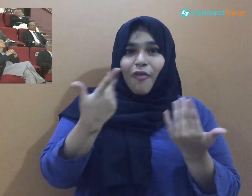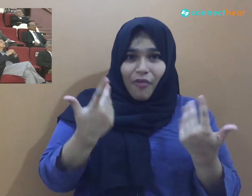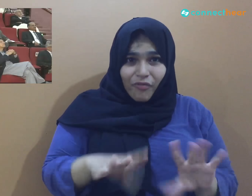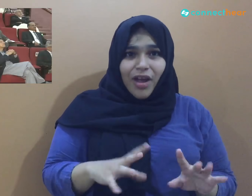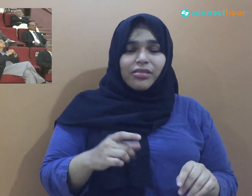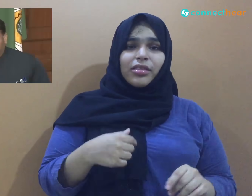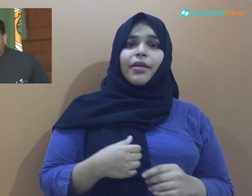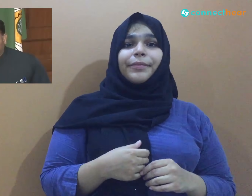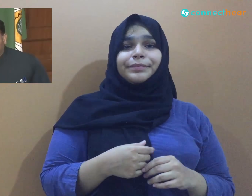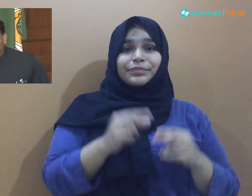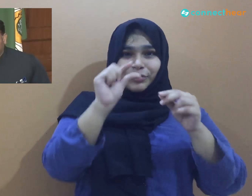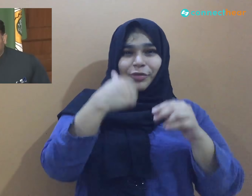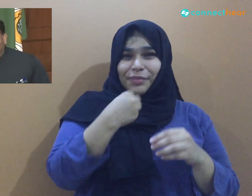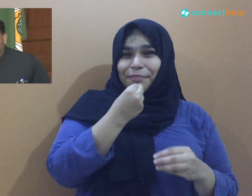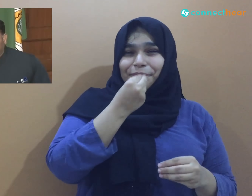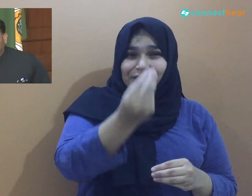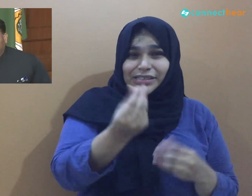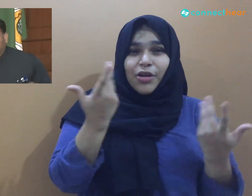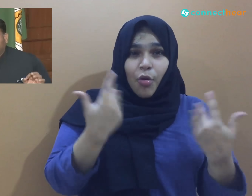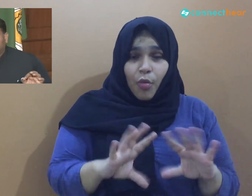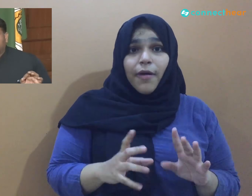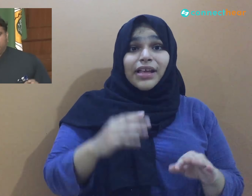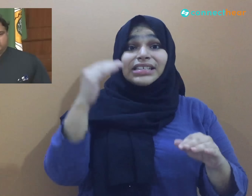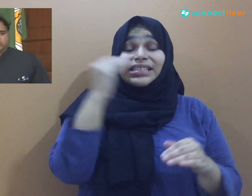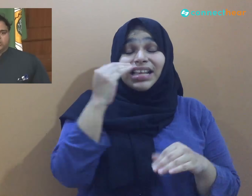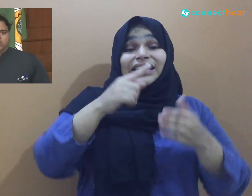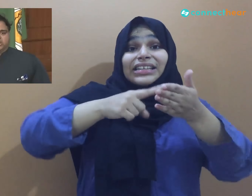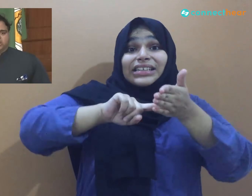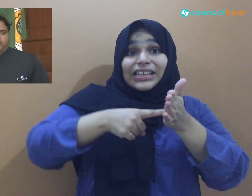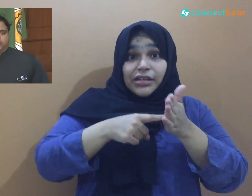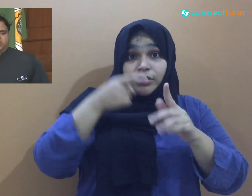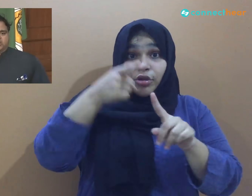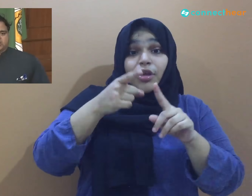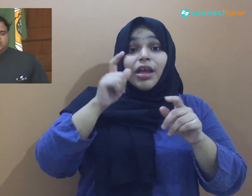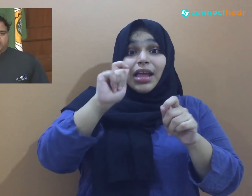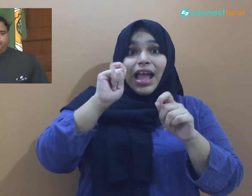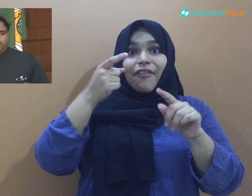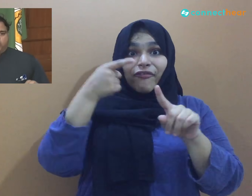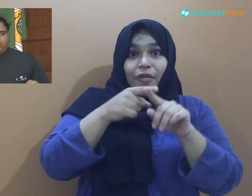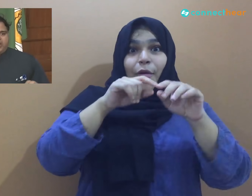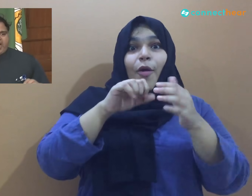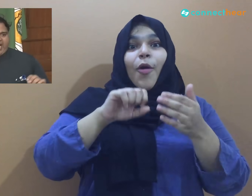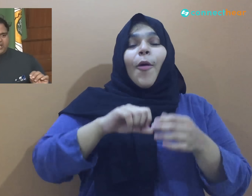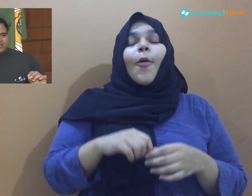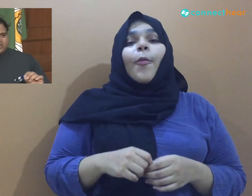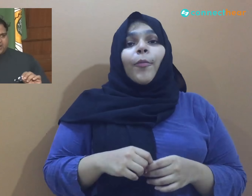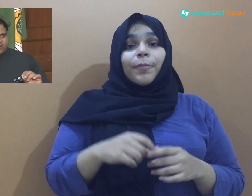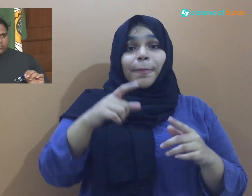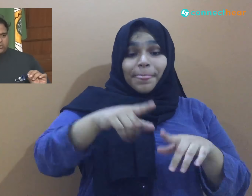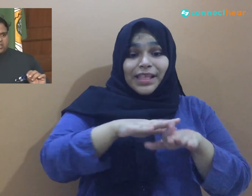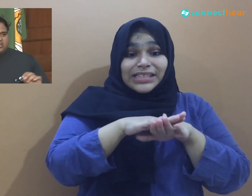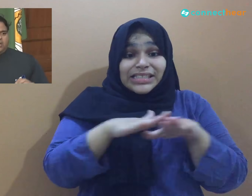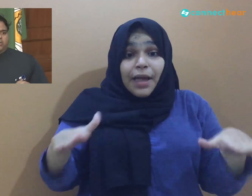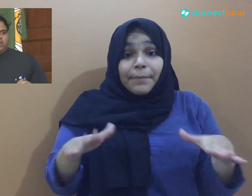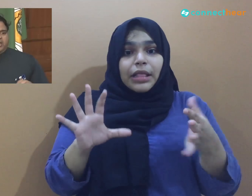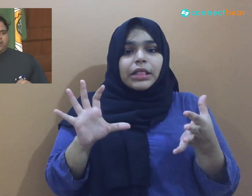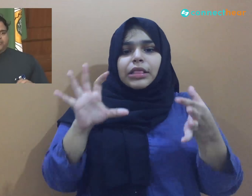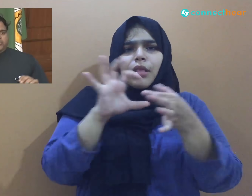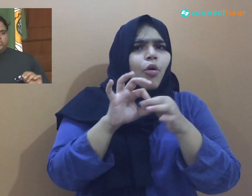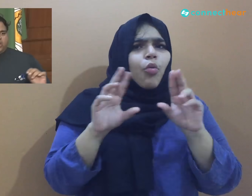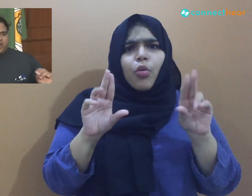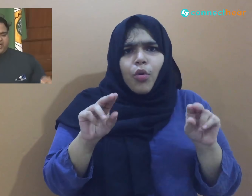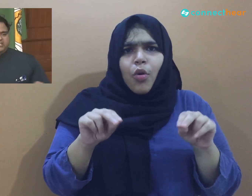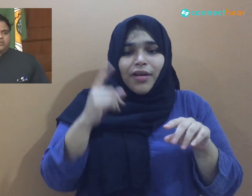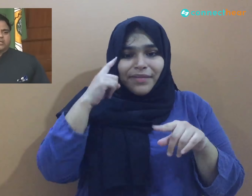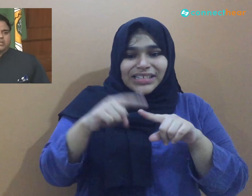کے اوپر ہم نے آپ سے ریکویسٹ کی تھی کہ جو سائنس اور ٹیکنالوجی کے پروجیکٹس ہیں سر وہ لینڈ سے ان کا تعلق نہیں ہے.